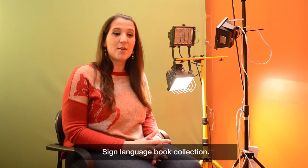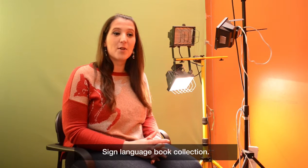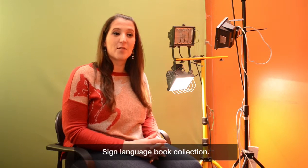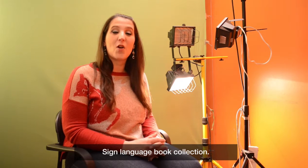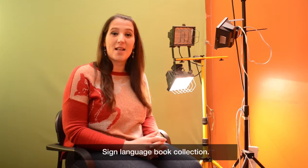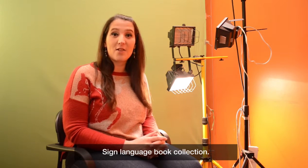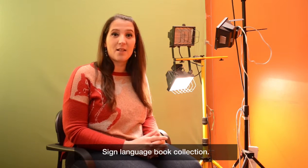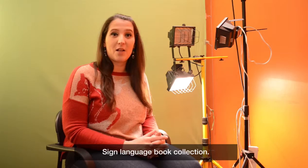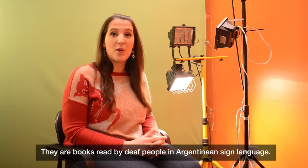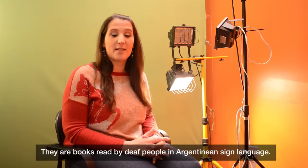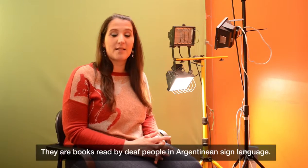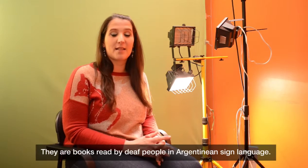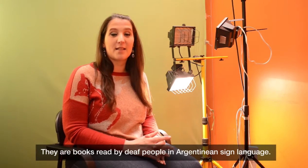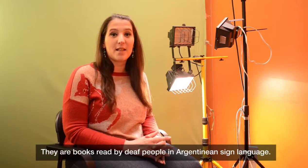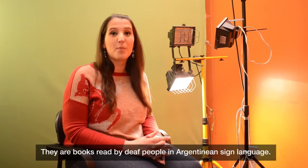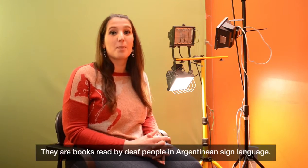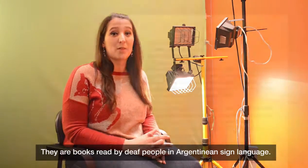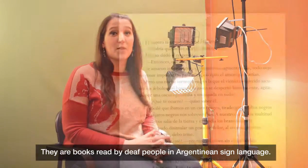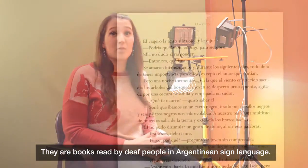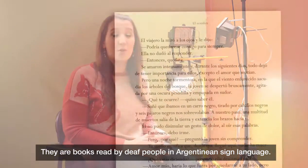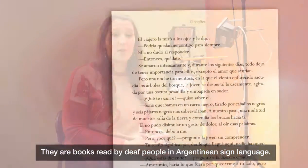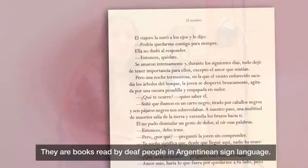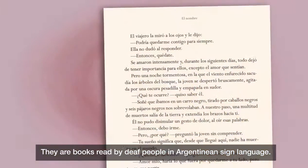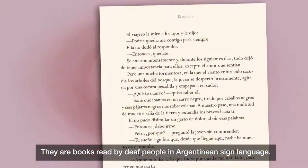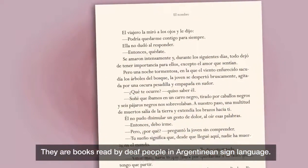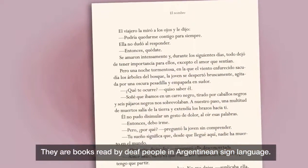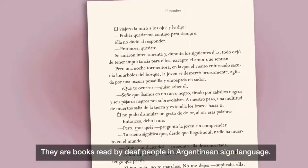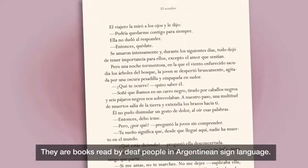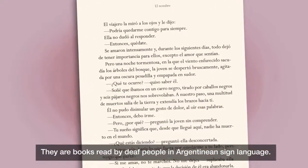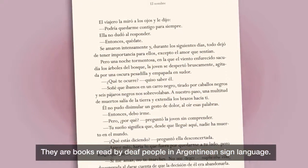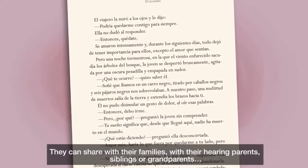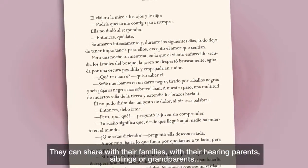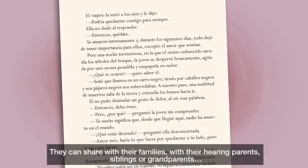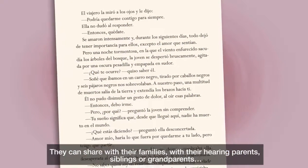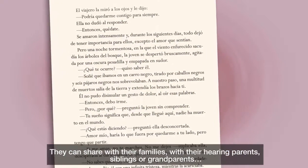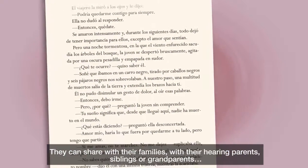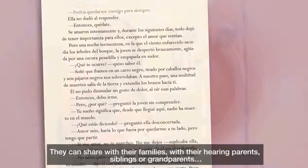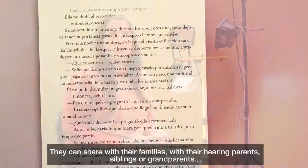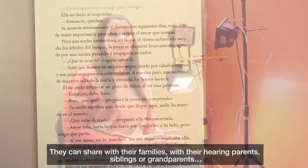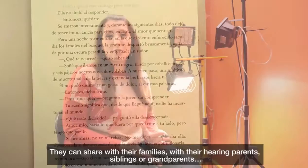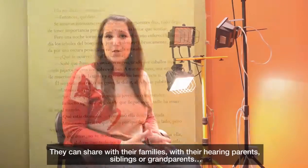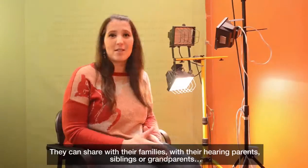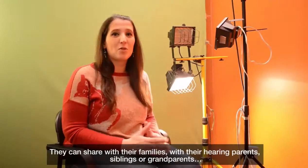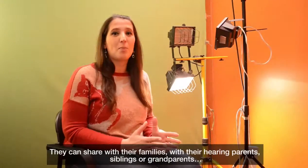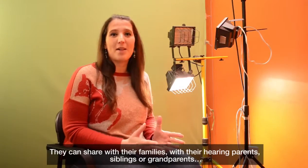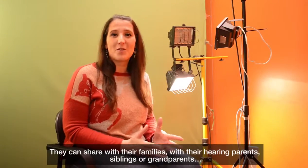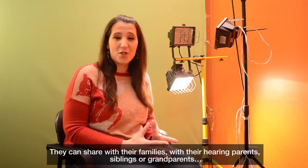libros que son leídos en lengua de señas argentina por personas sordas. Lo pueden compartir con sus familias, con sus hermanos oyentes, sus padres